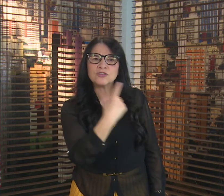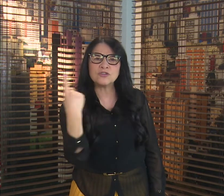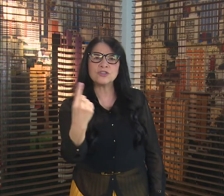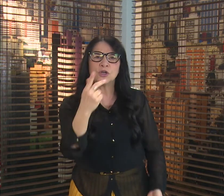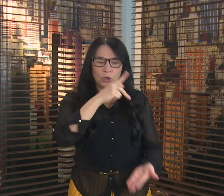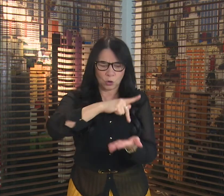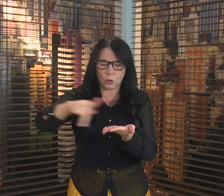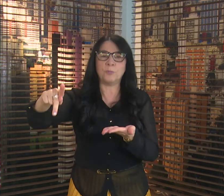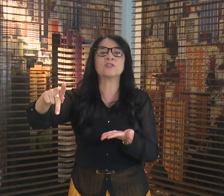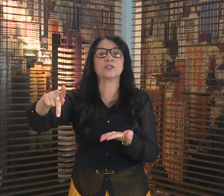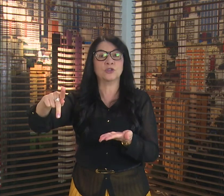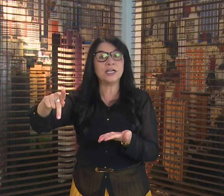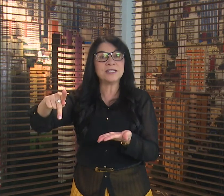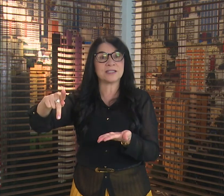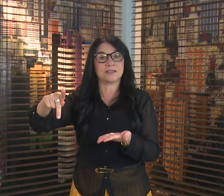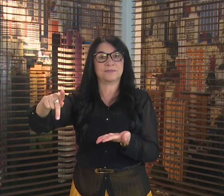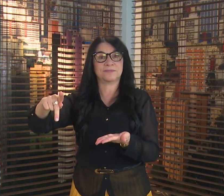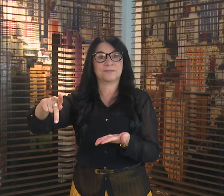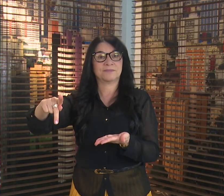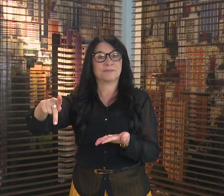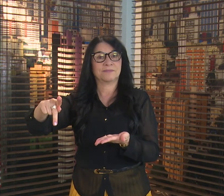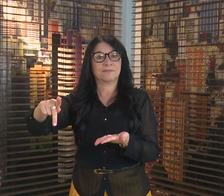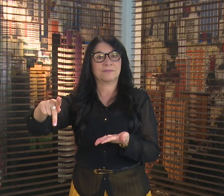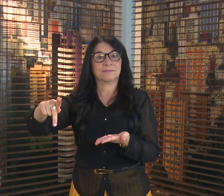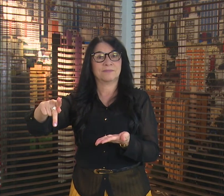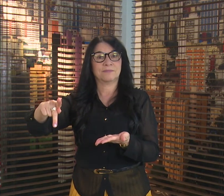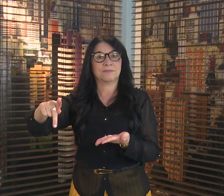nossos opositores.